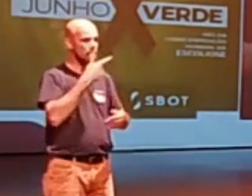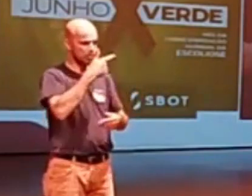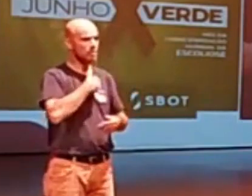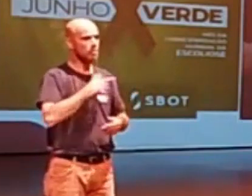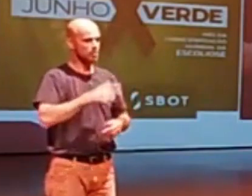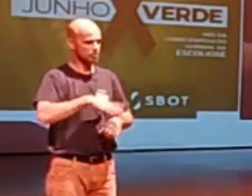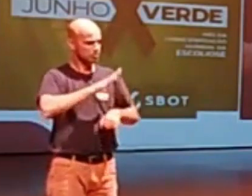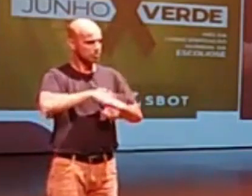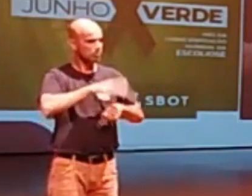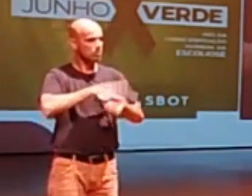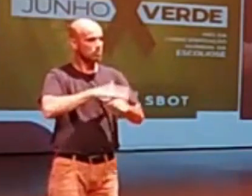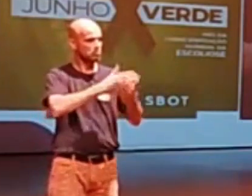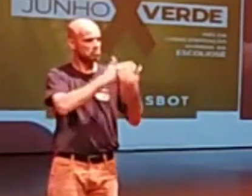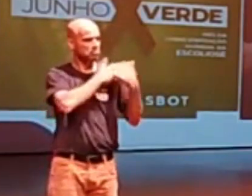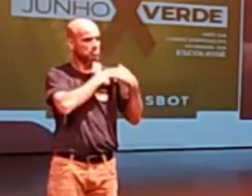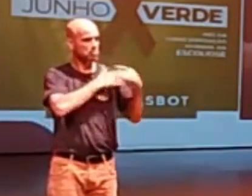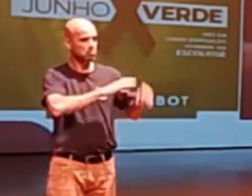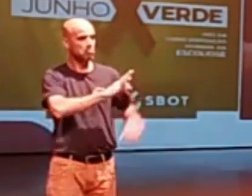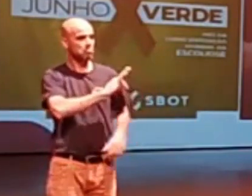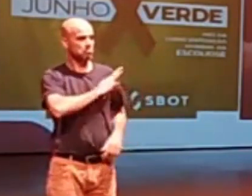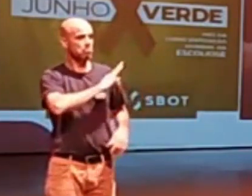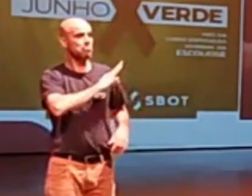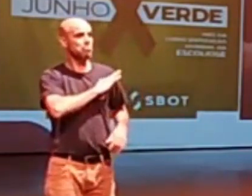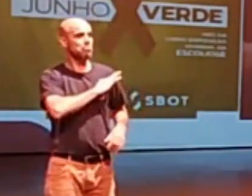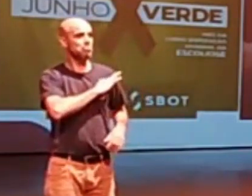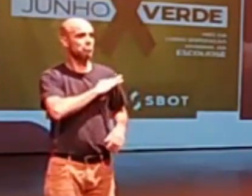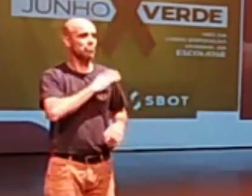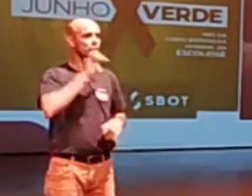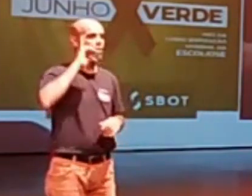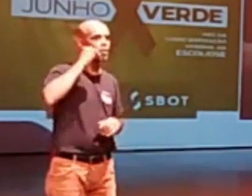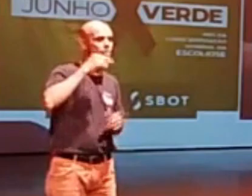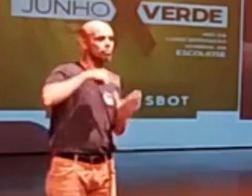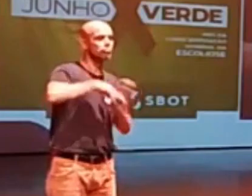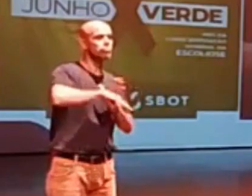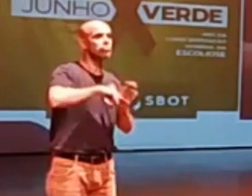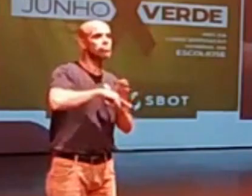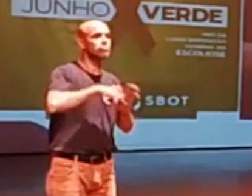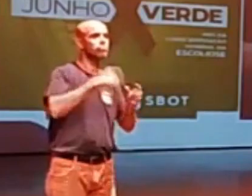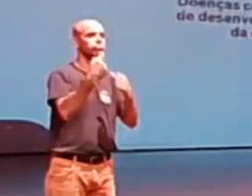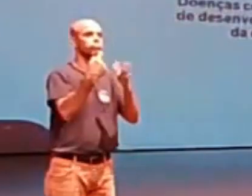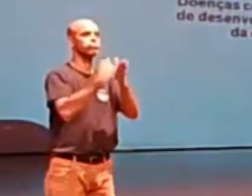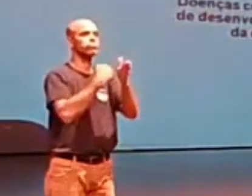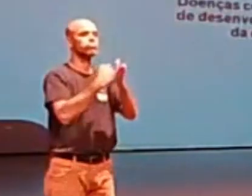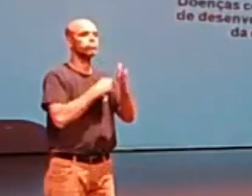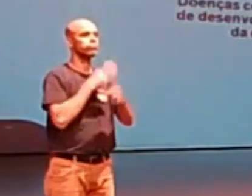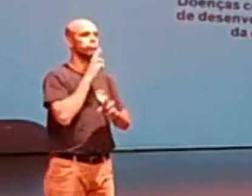capacidade técnica e científica para tratar ou não alguma coisa com relação à coluna.